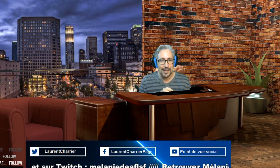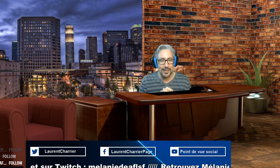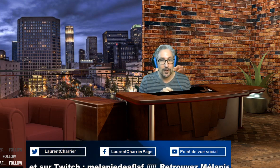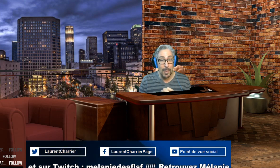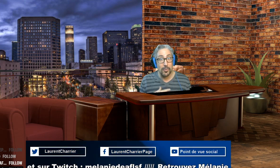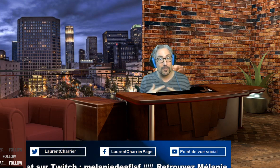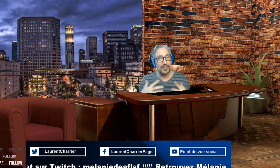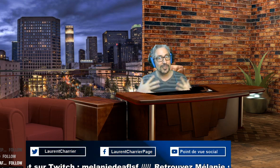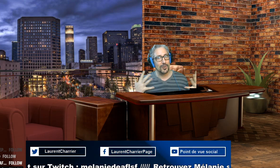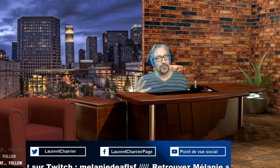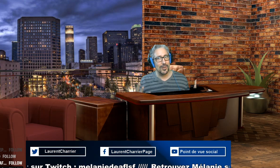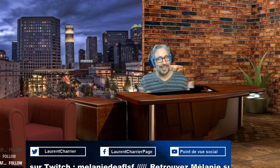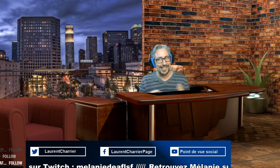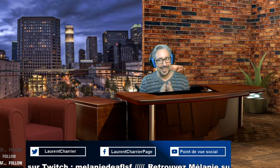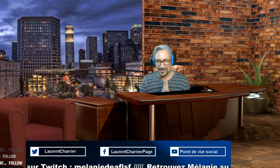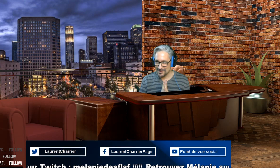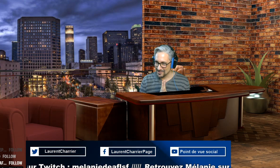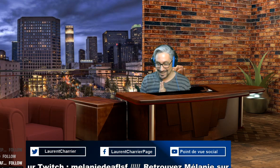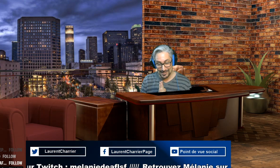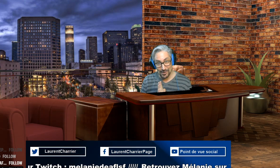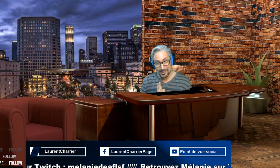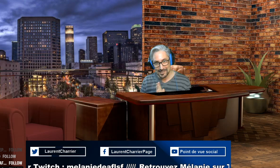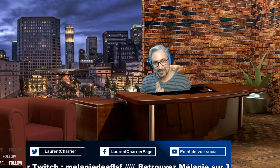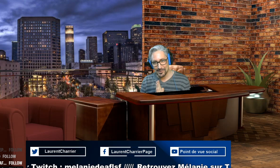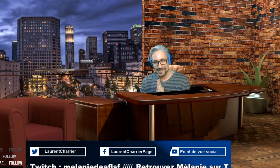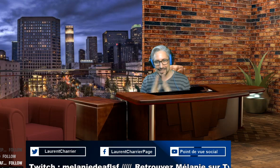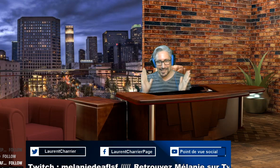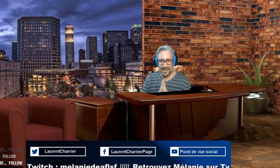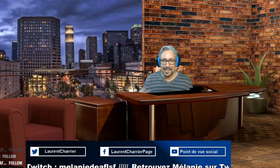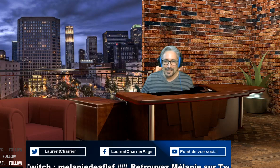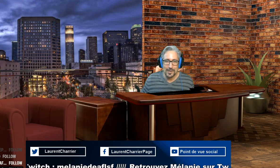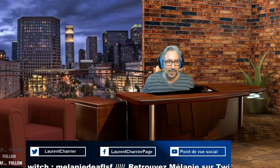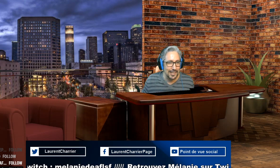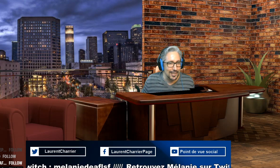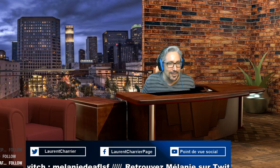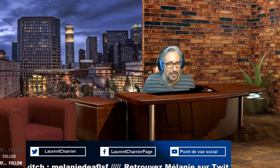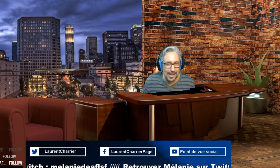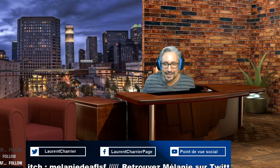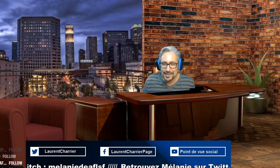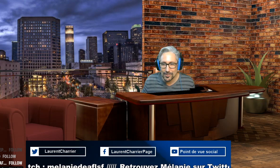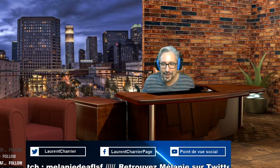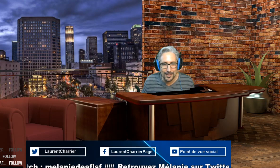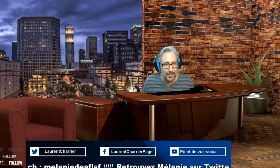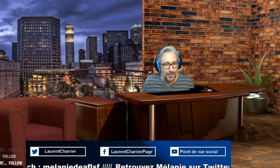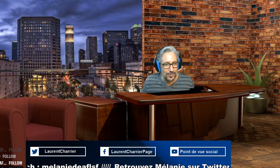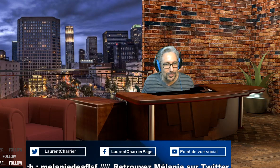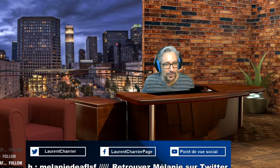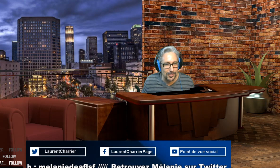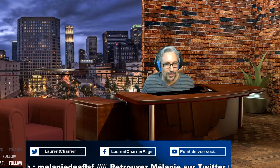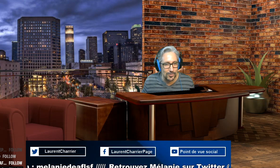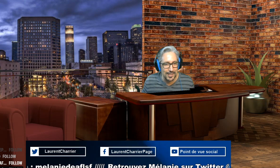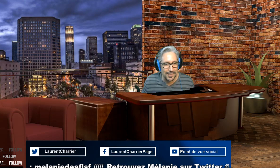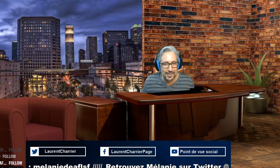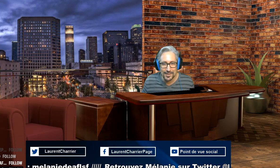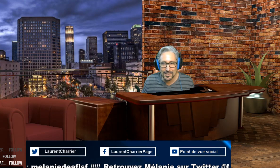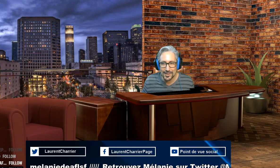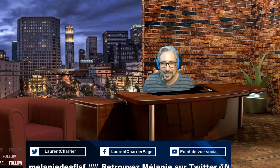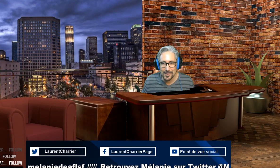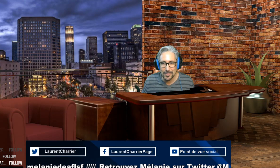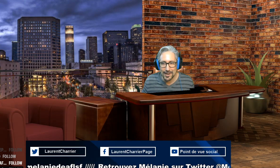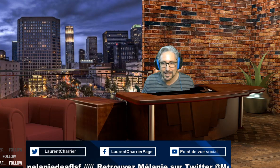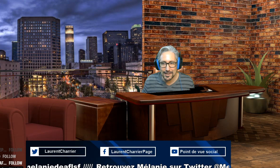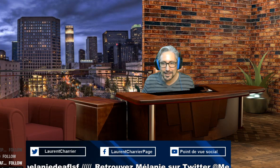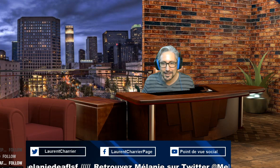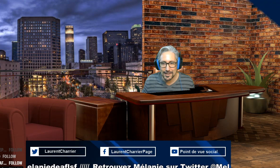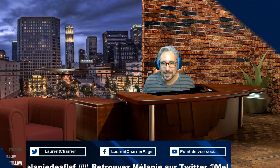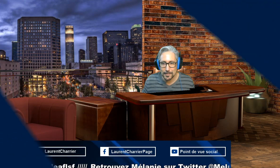soir, c'est avec ma professeure de LSF, voilà, de langue des signes française. J'ai le plaisir d'accueillir Mélanie. On l'accueille tout de suite.